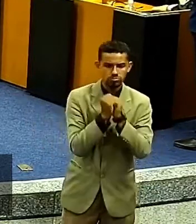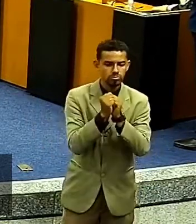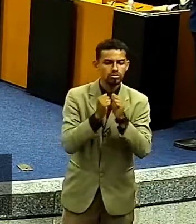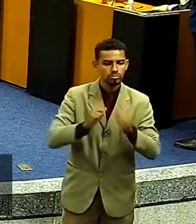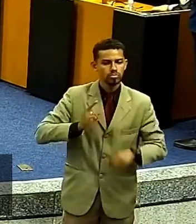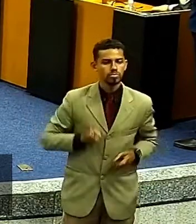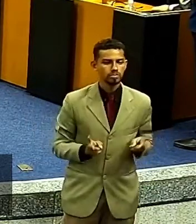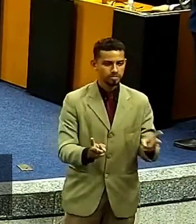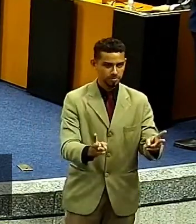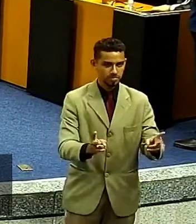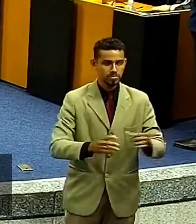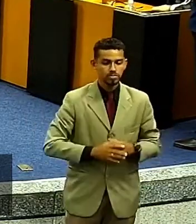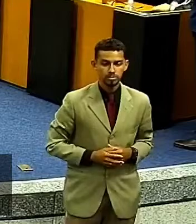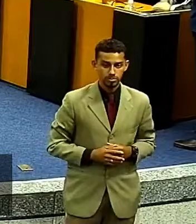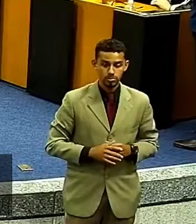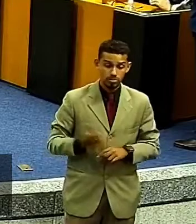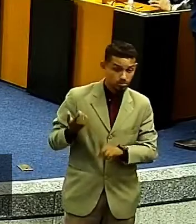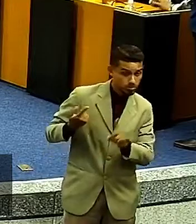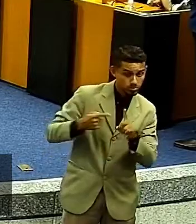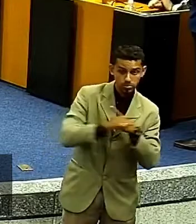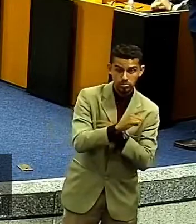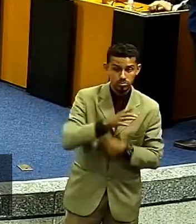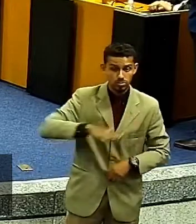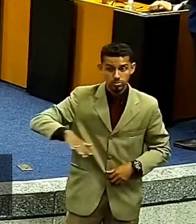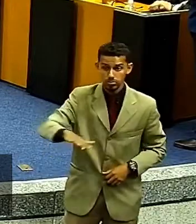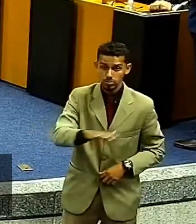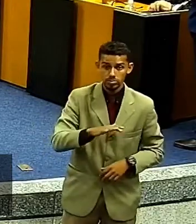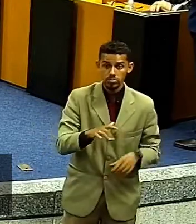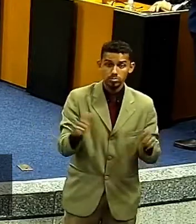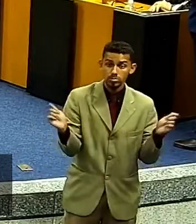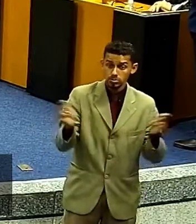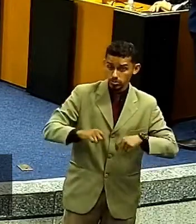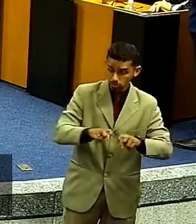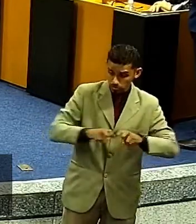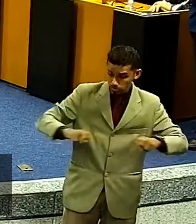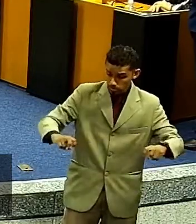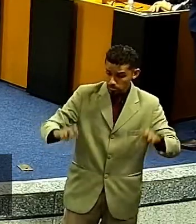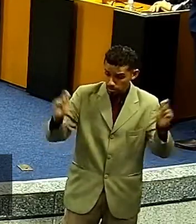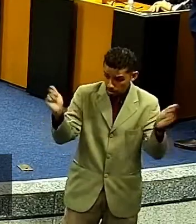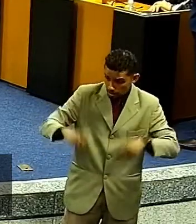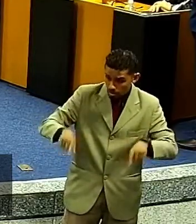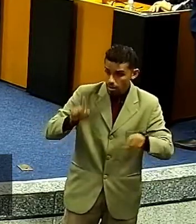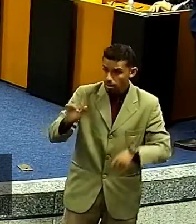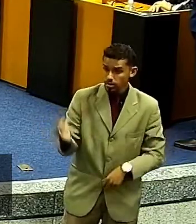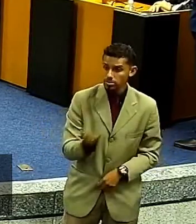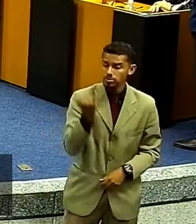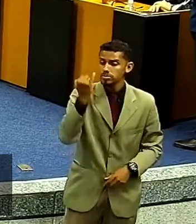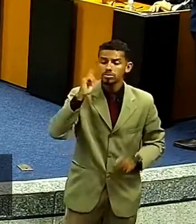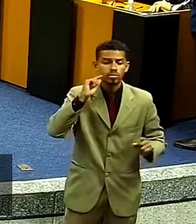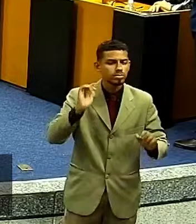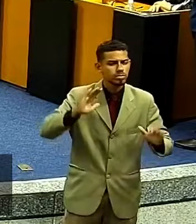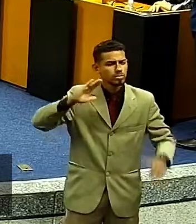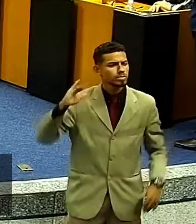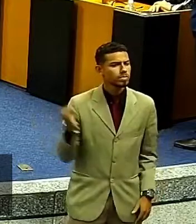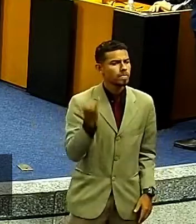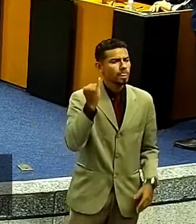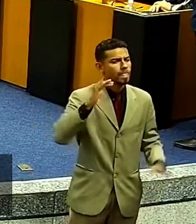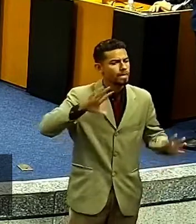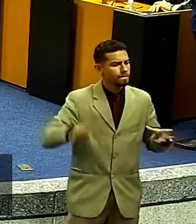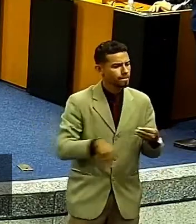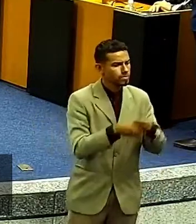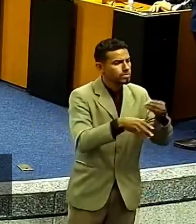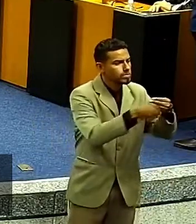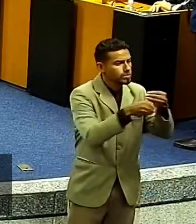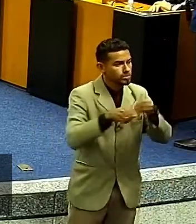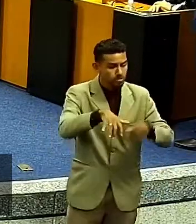fraterna o desafio de presidir esta igreja corte erc mas com a Preciosa colaboração dos